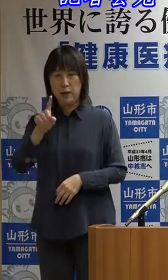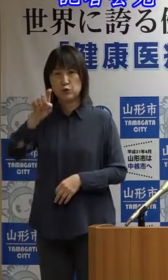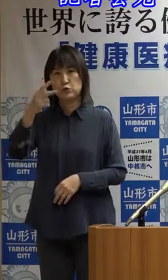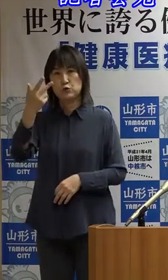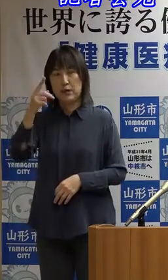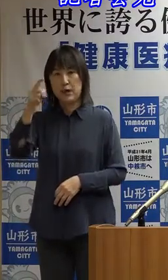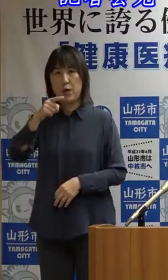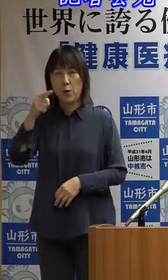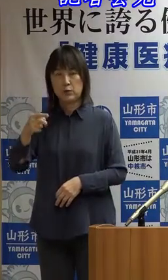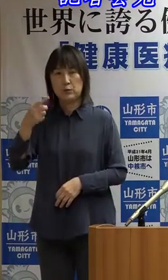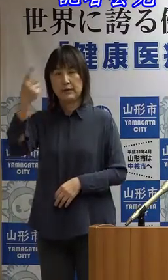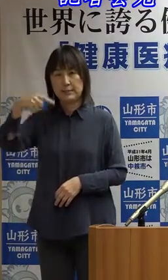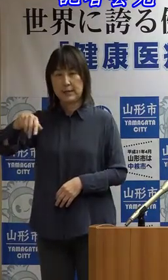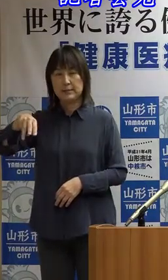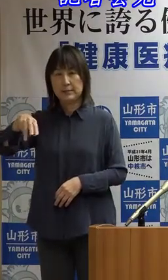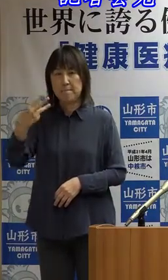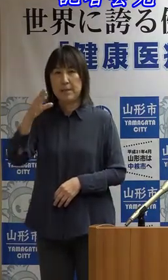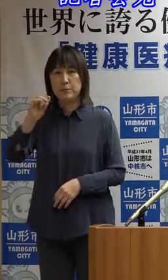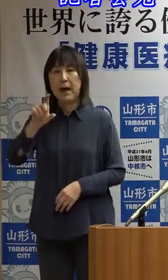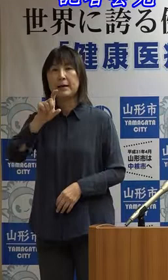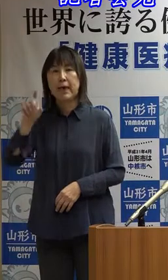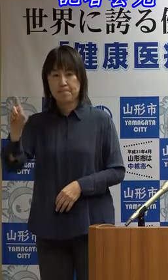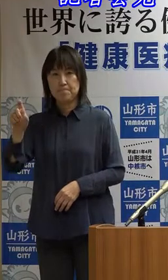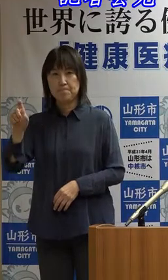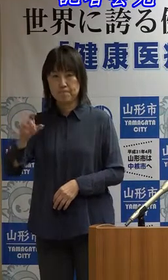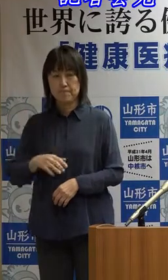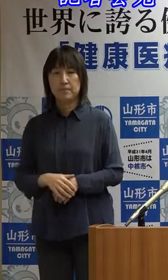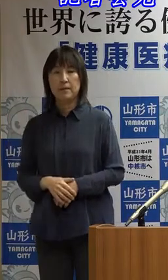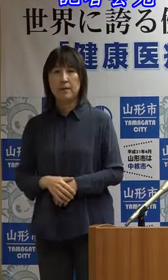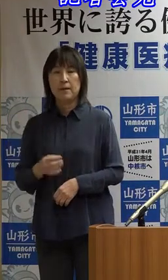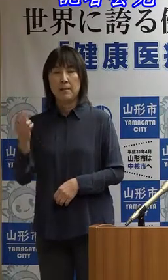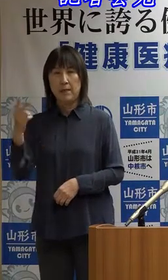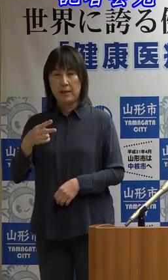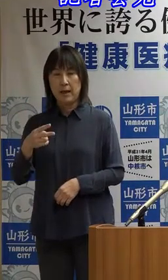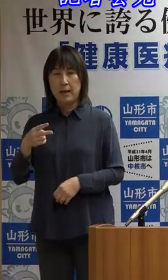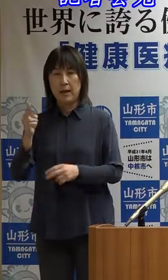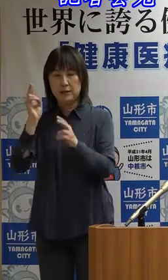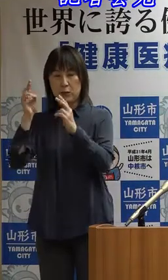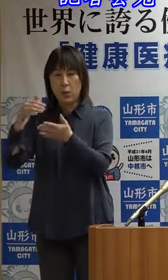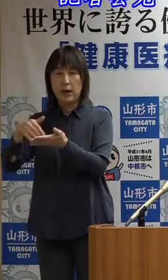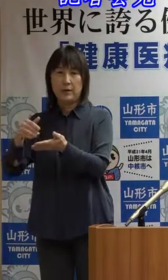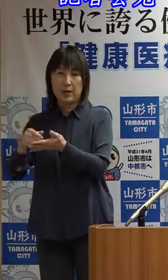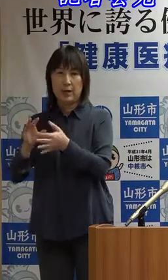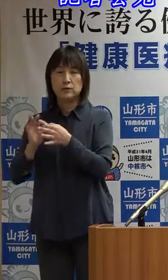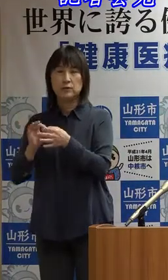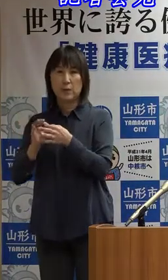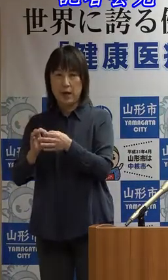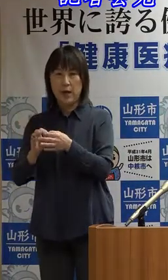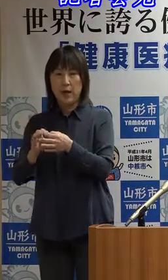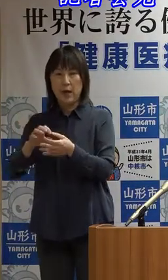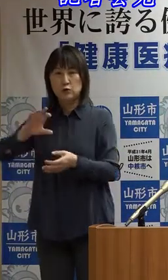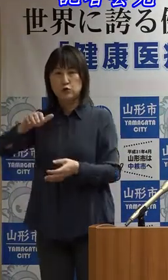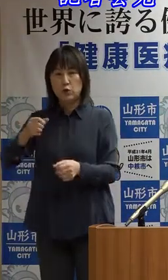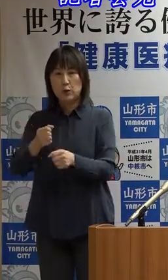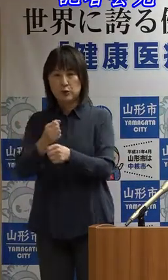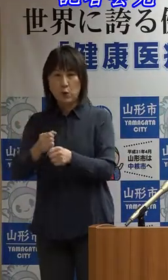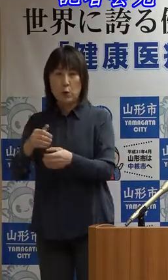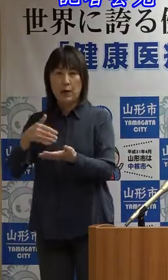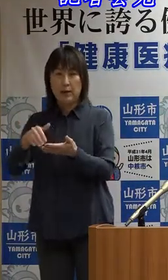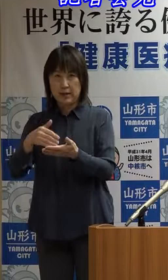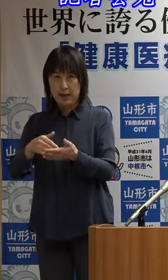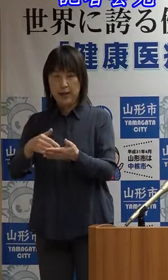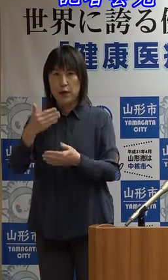17億1300万円となっております。また企業会計におきましては水道事業会計で